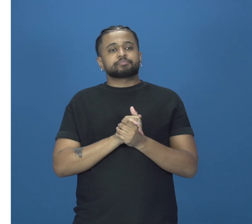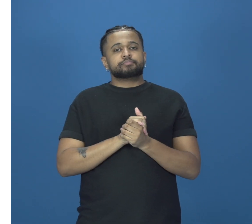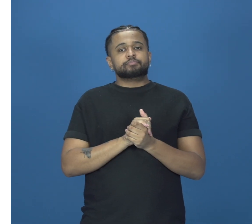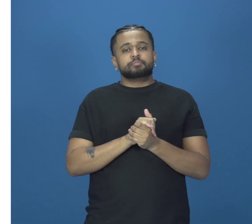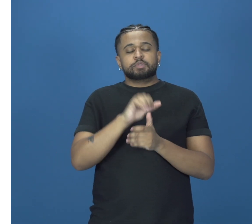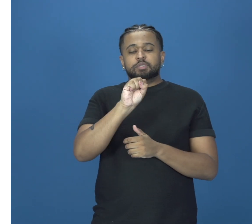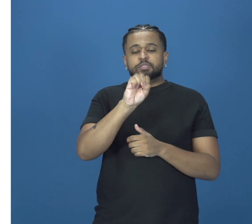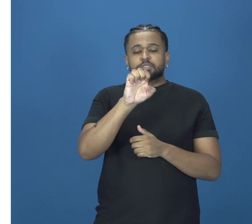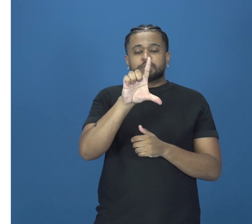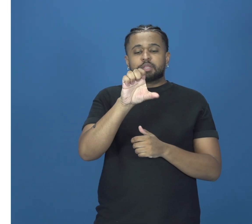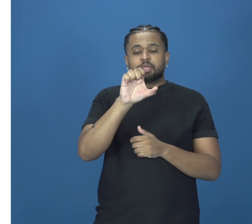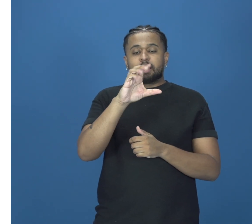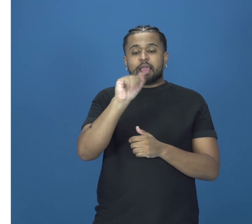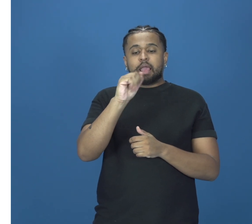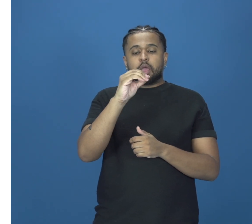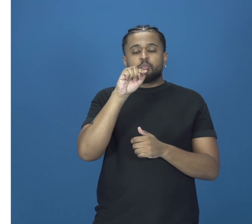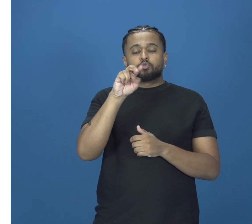eletrônico